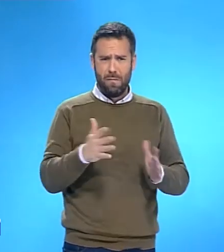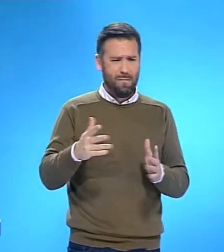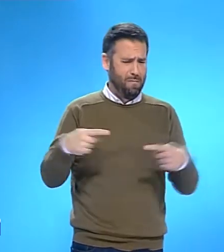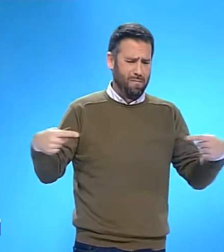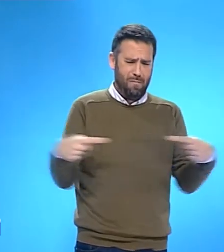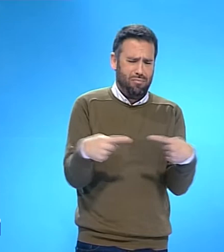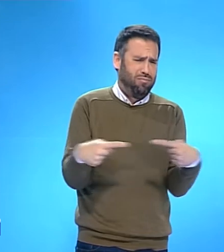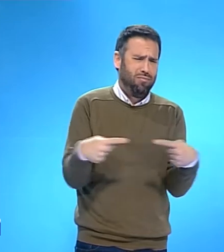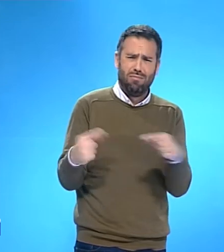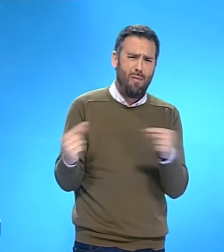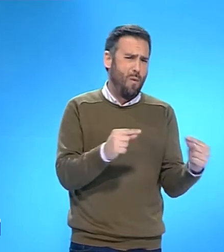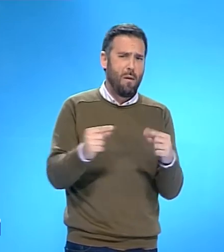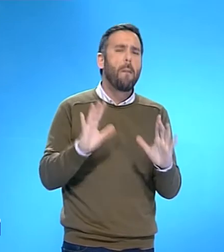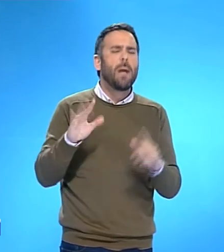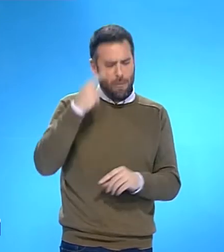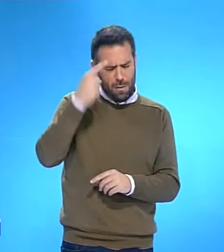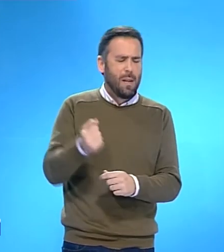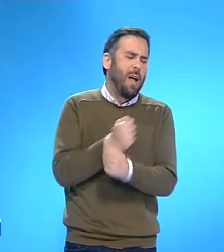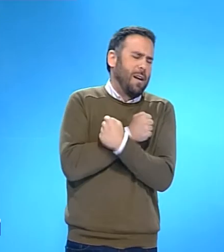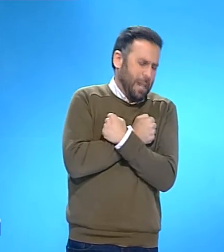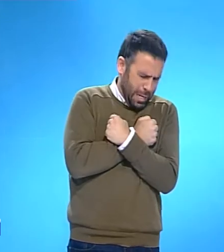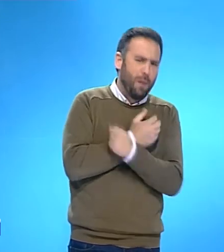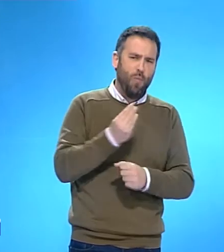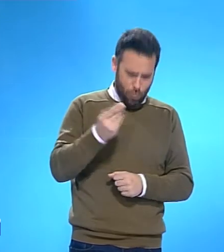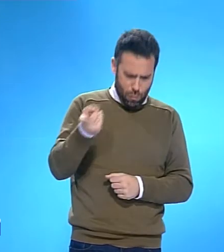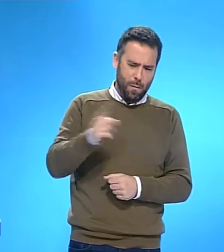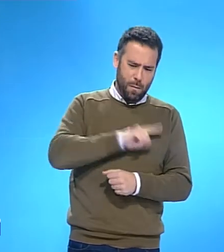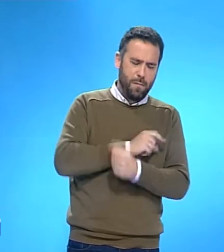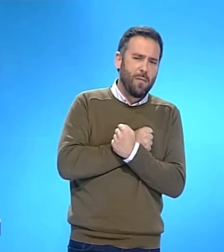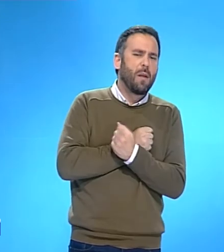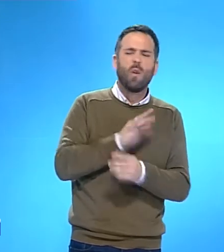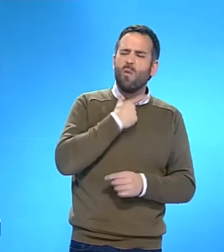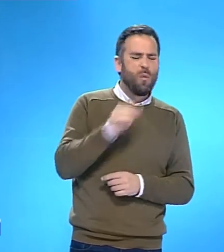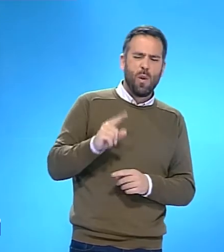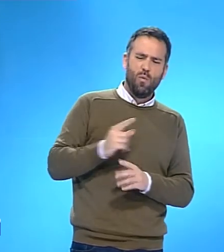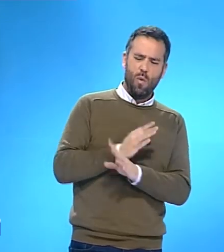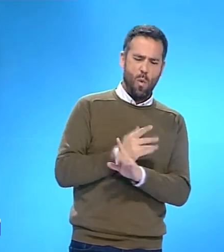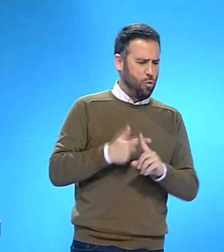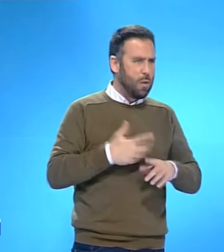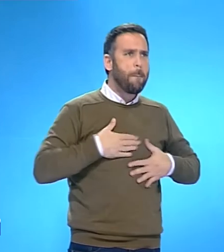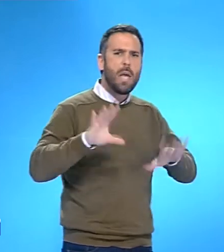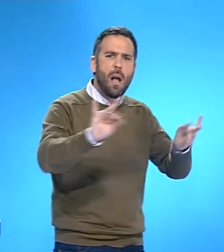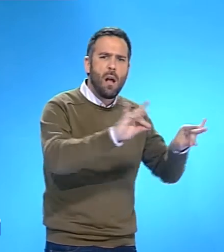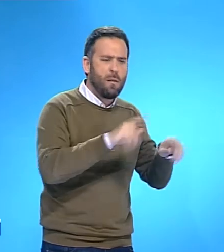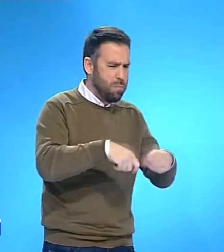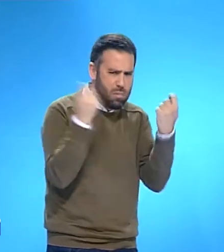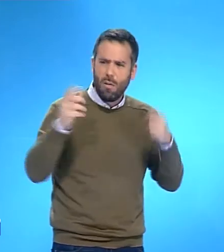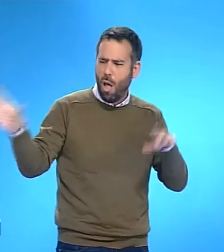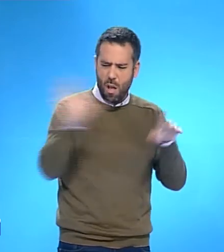hermana. Se llevaban muy mal, pero él sabía que le quería más que a nada en el mundo, aunque no le gustaba que jugara con